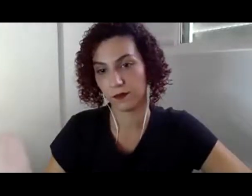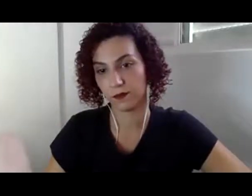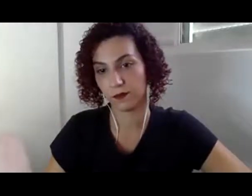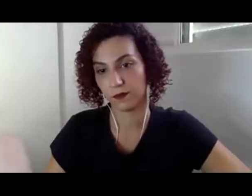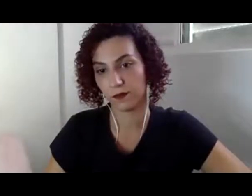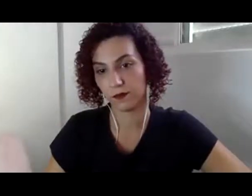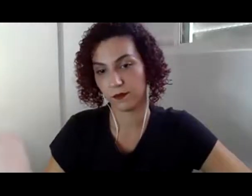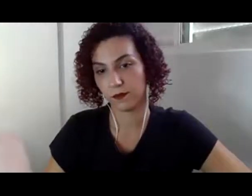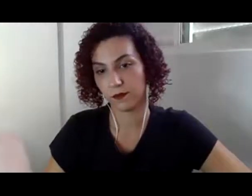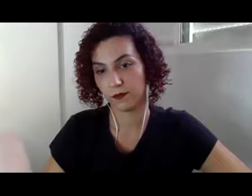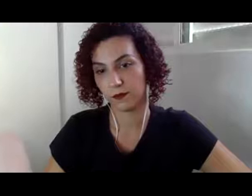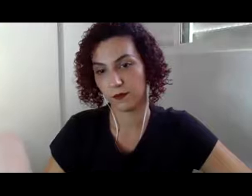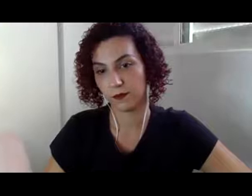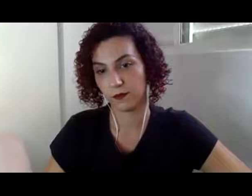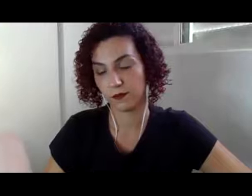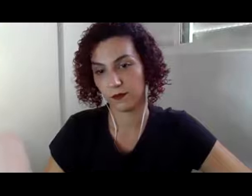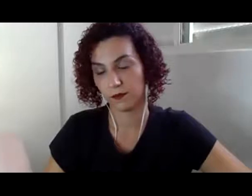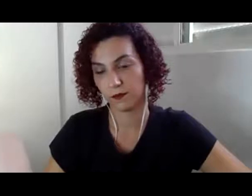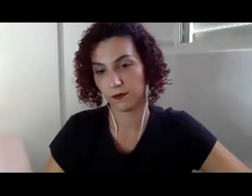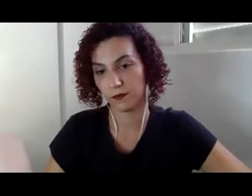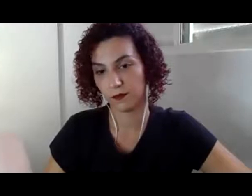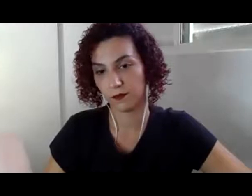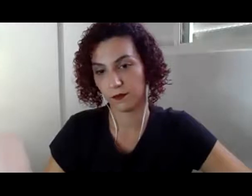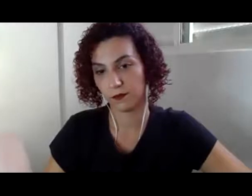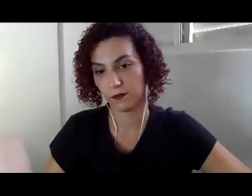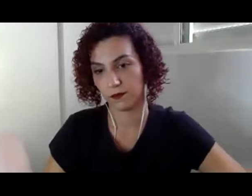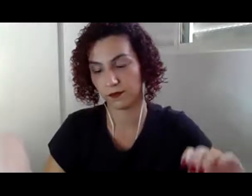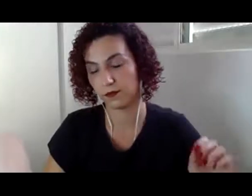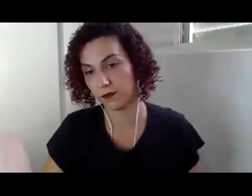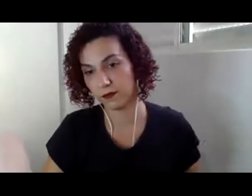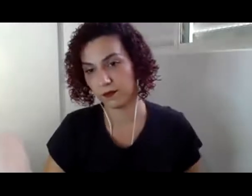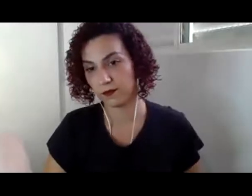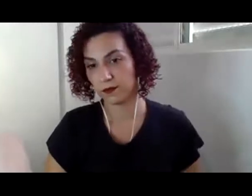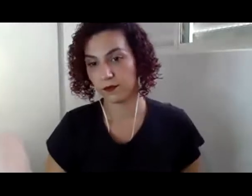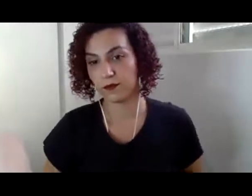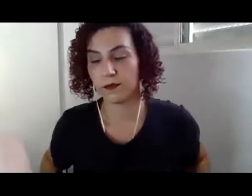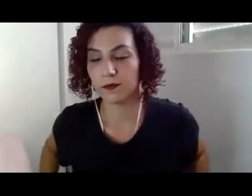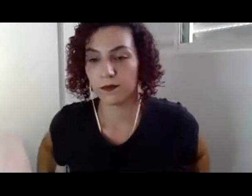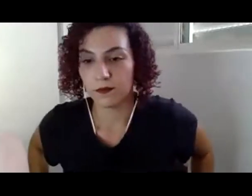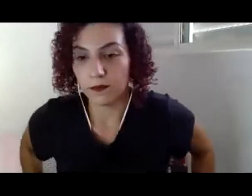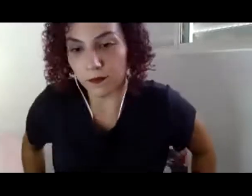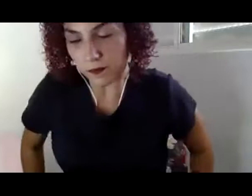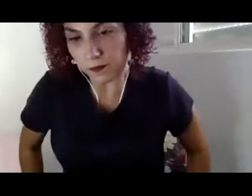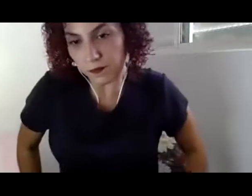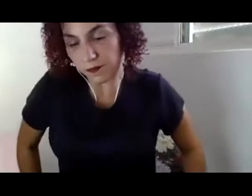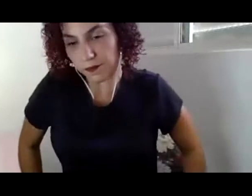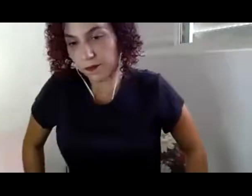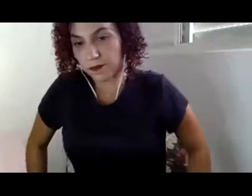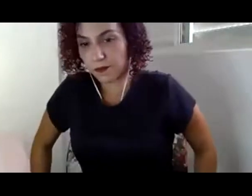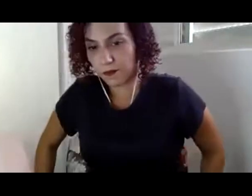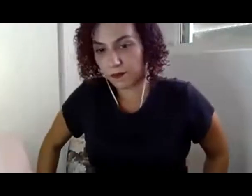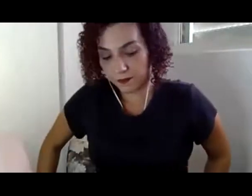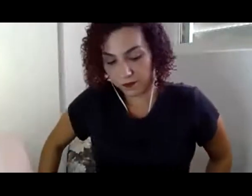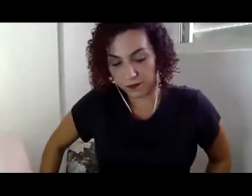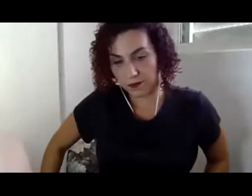poeta, também produtor de peças voltadas da comunidade surda. Sabe, a sociedade sempre